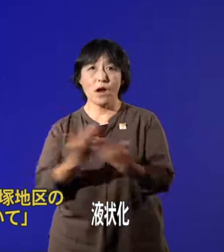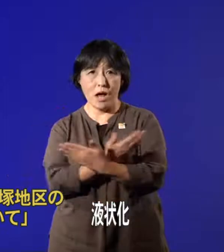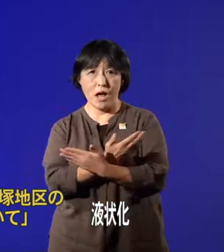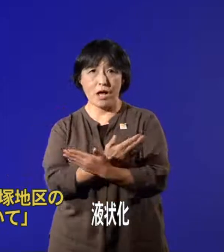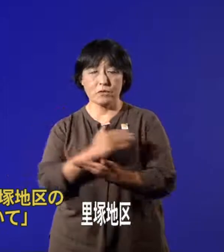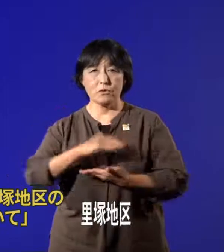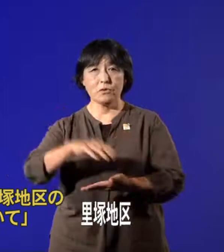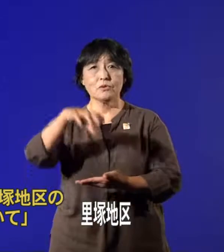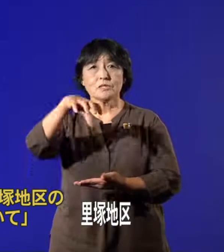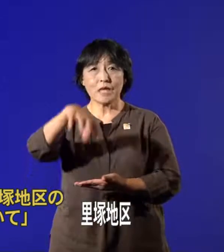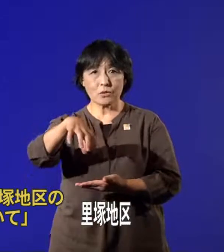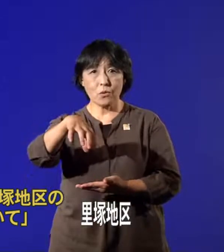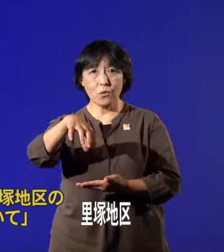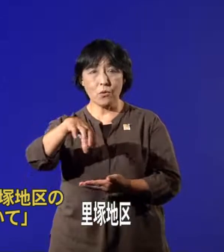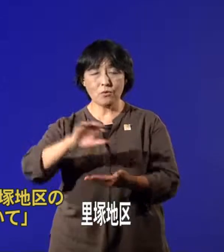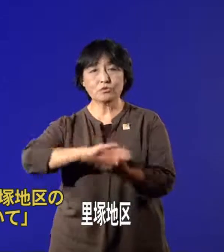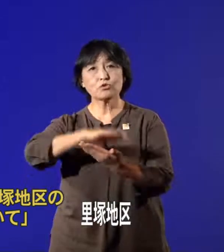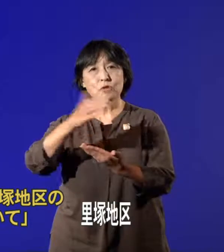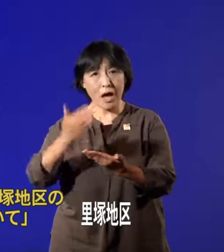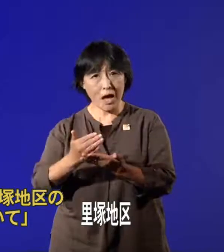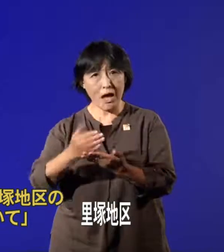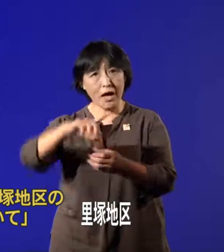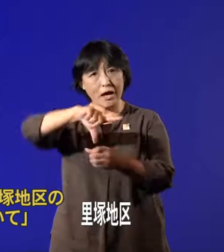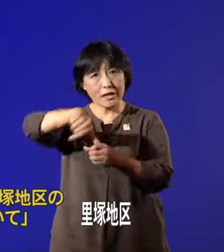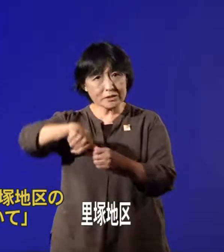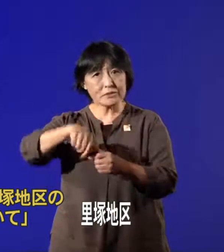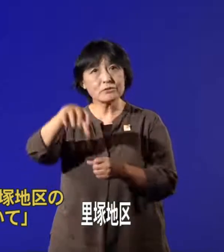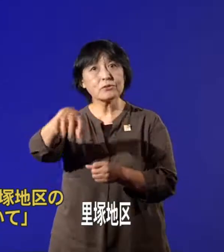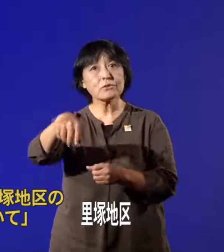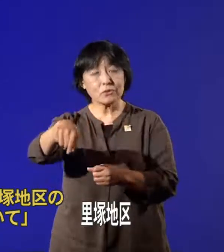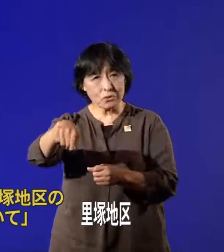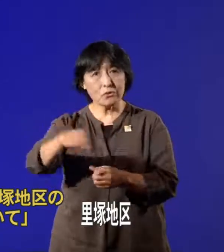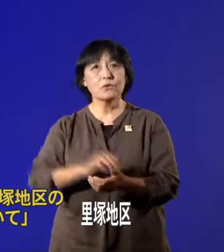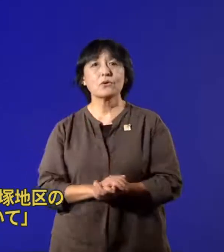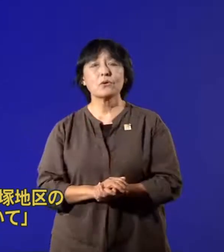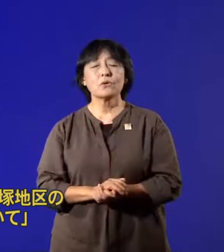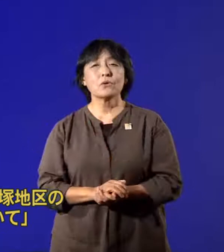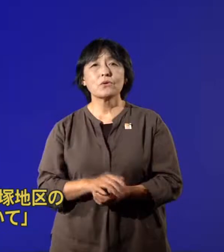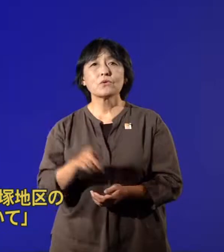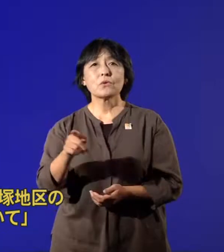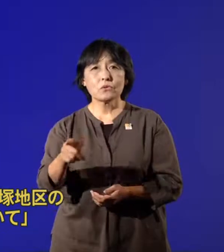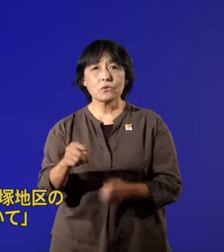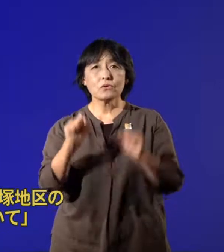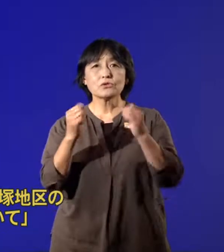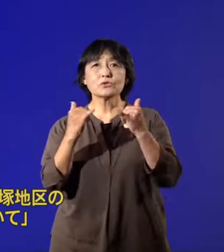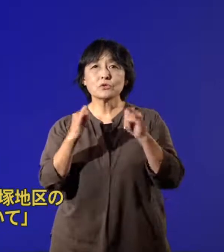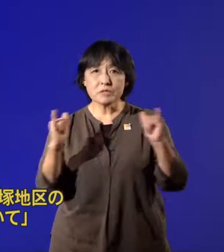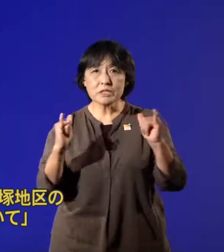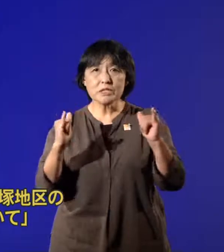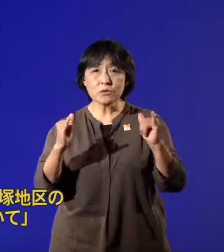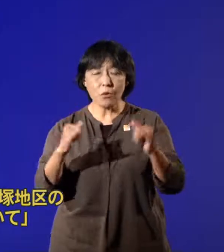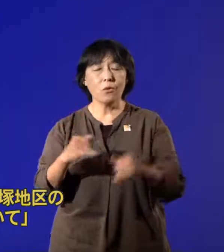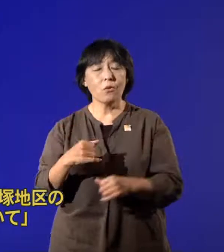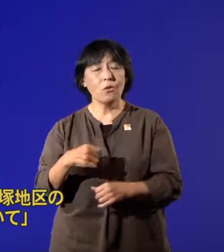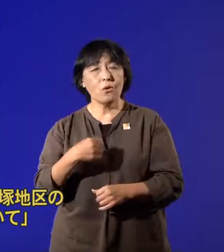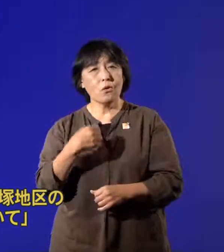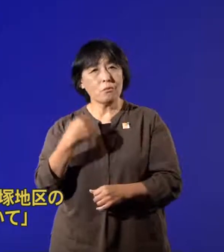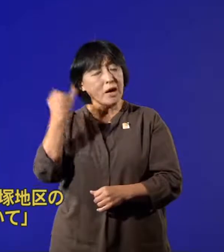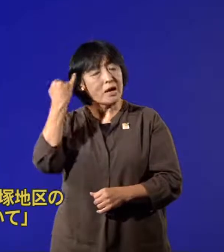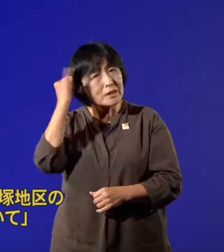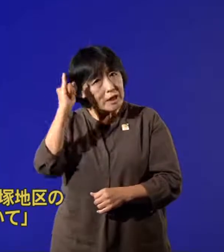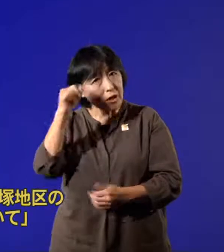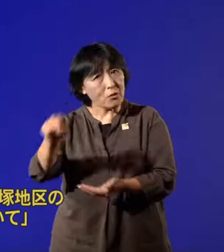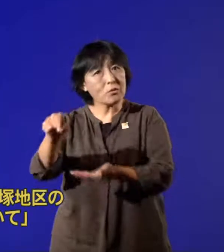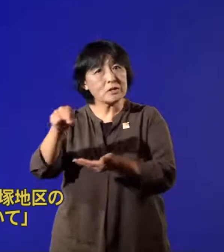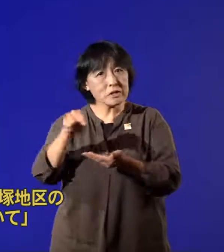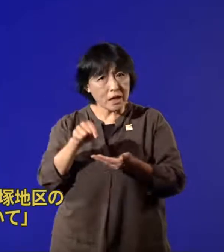ど、里崎の方なんですけど、こちらの、住民の意向を組んで、公園の方をどう整備